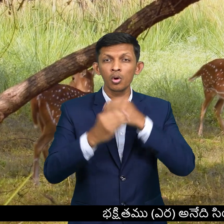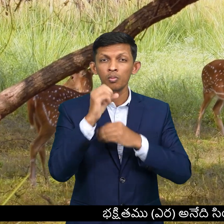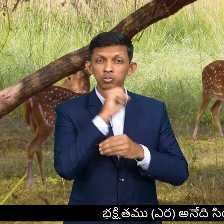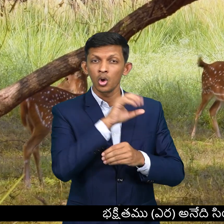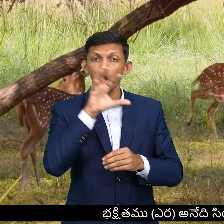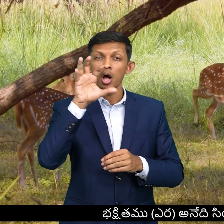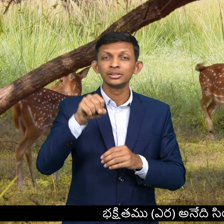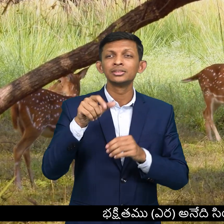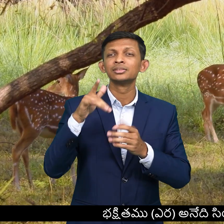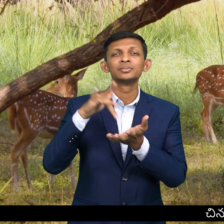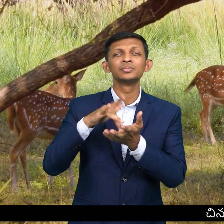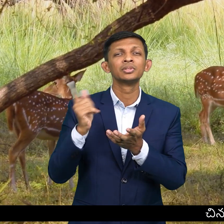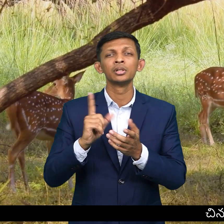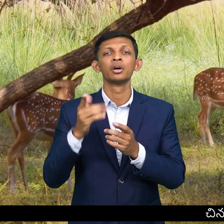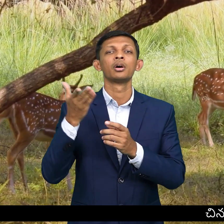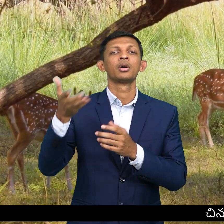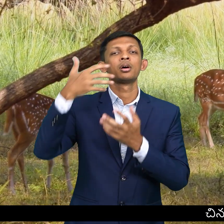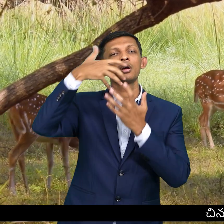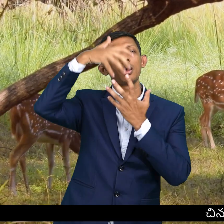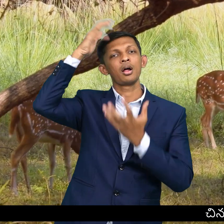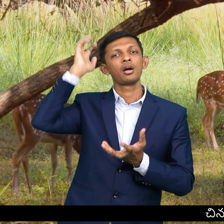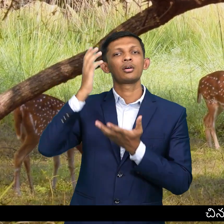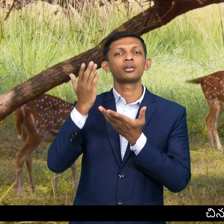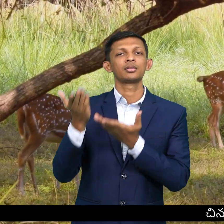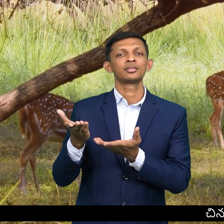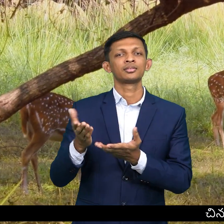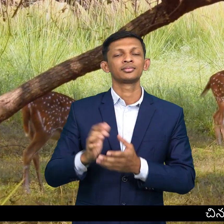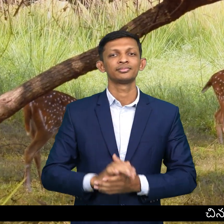వంటి మాంసాహారులు తినే చిన్న జంతువు.